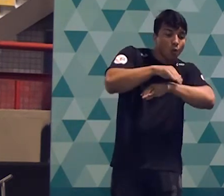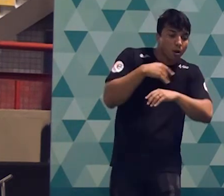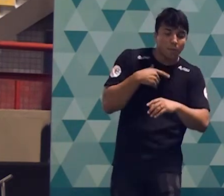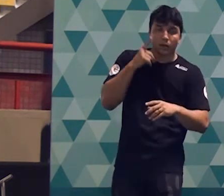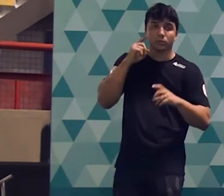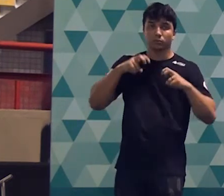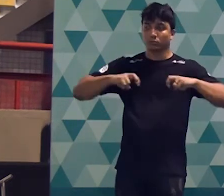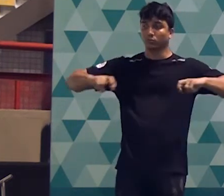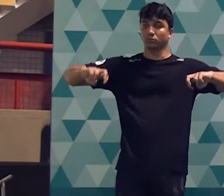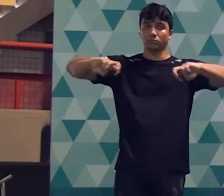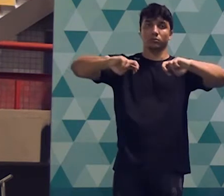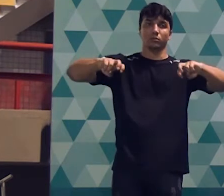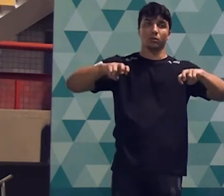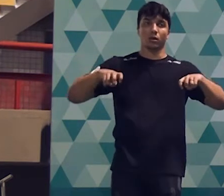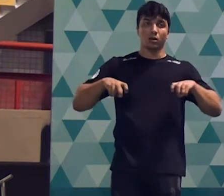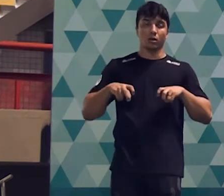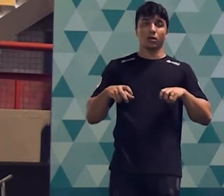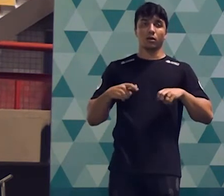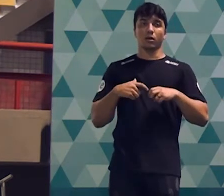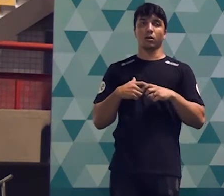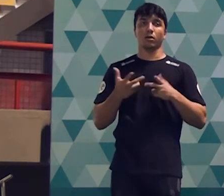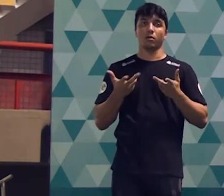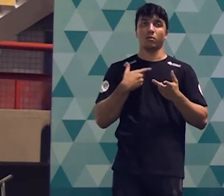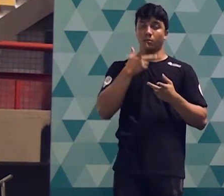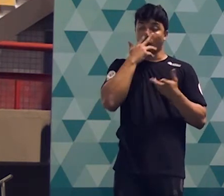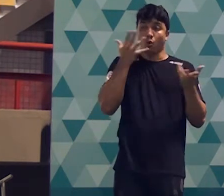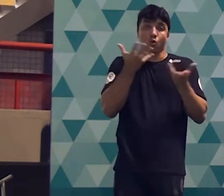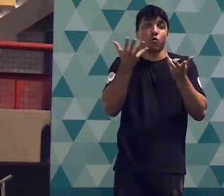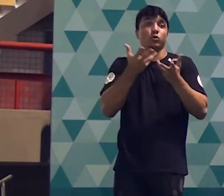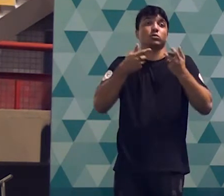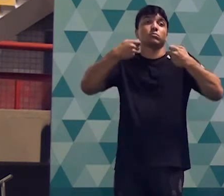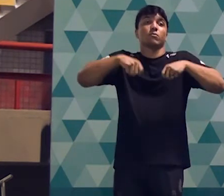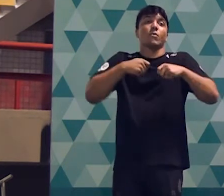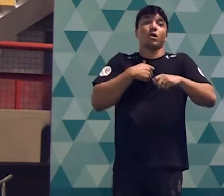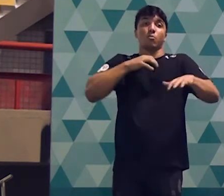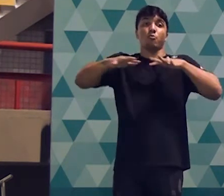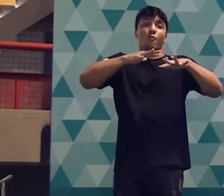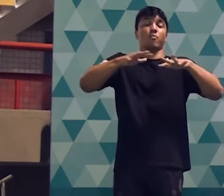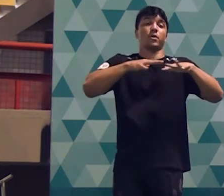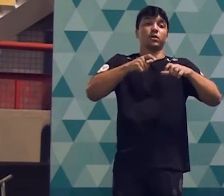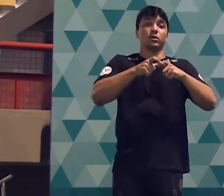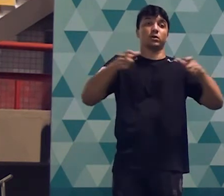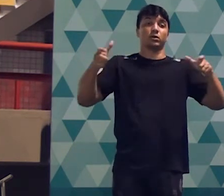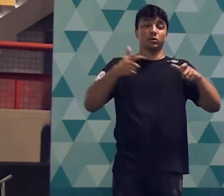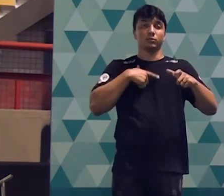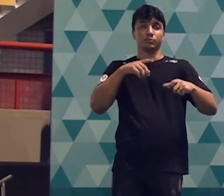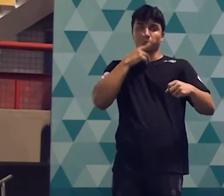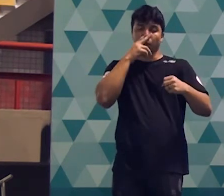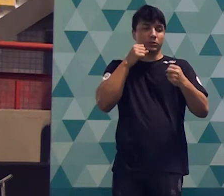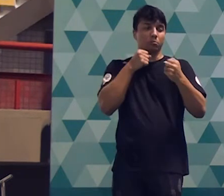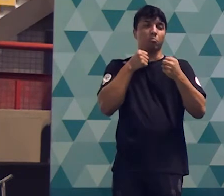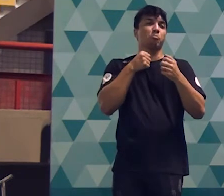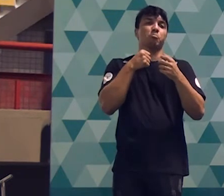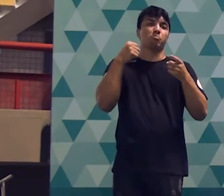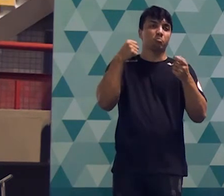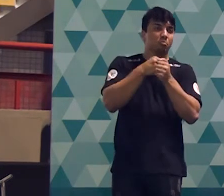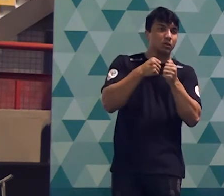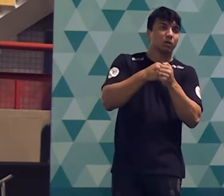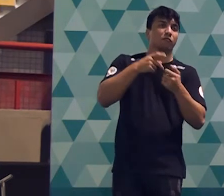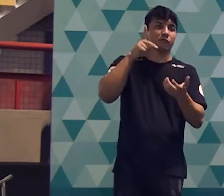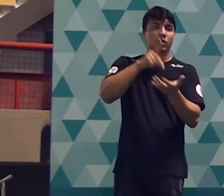De primeiro o povo apartava. Hoje a necessidade de movimento é tão grande que quando tem alguém